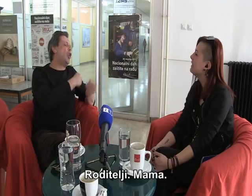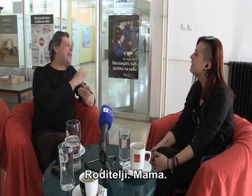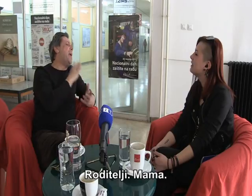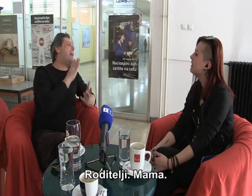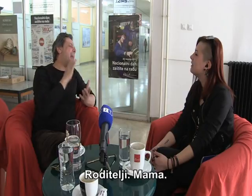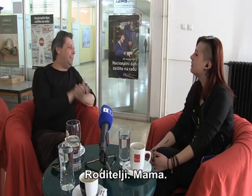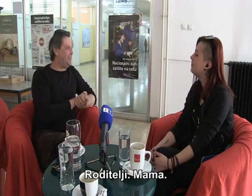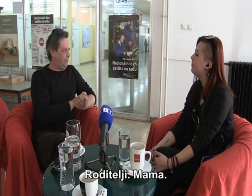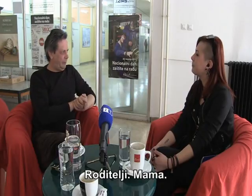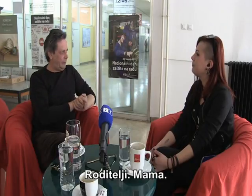Roditelji, mama.